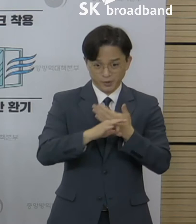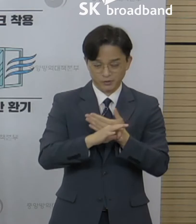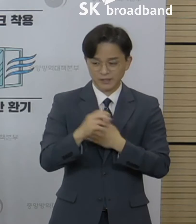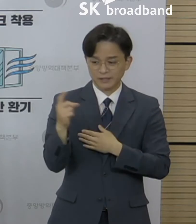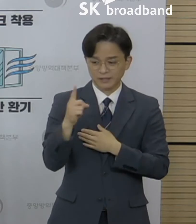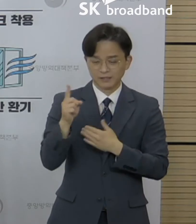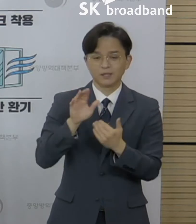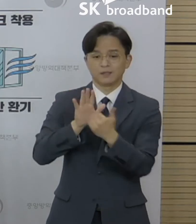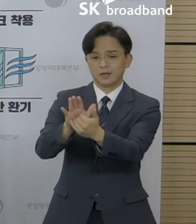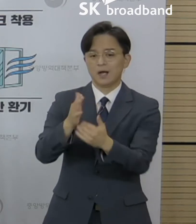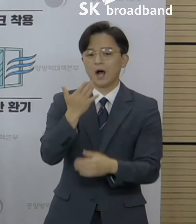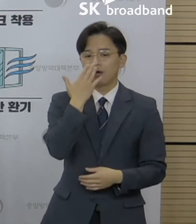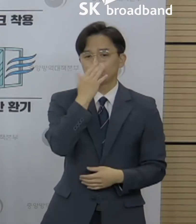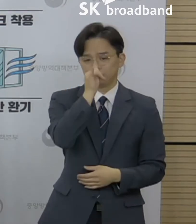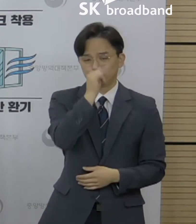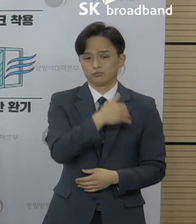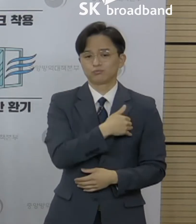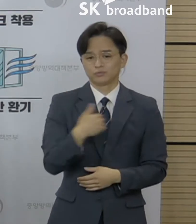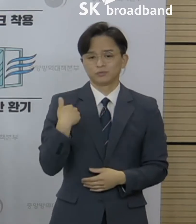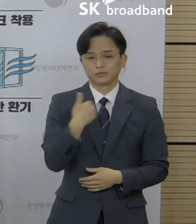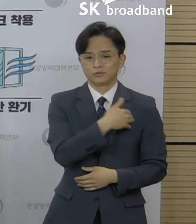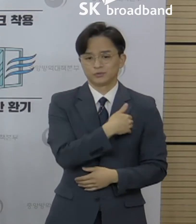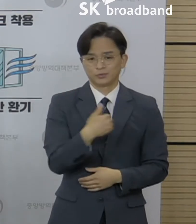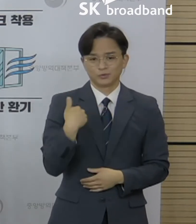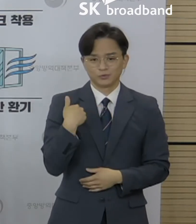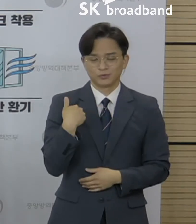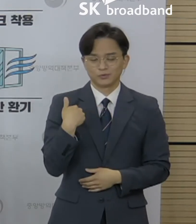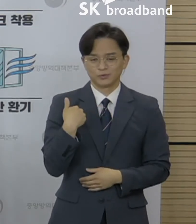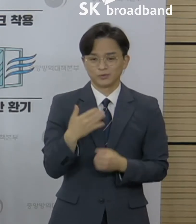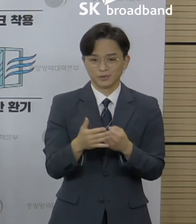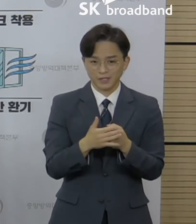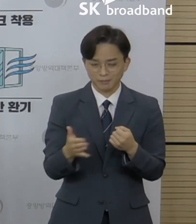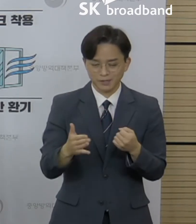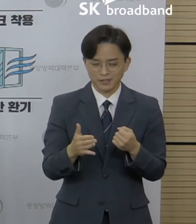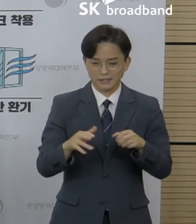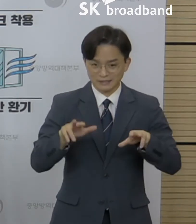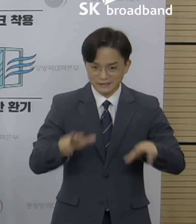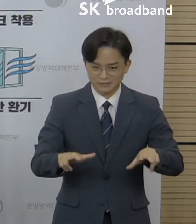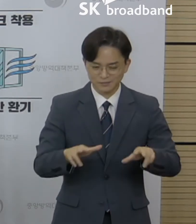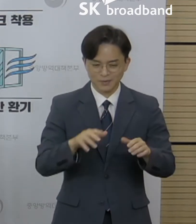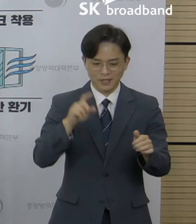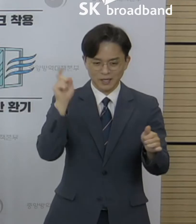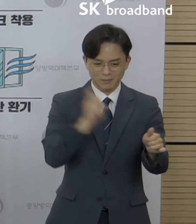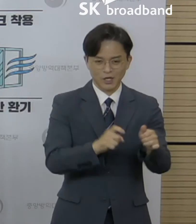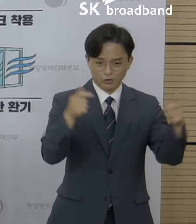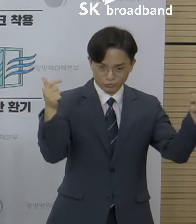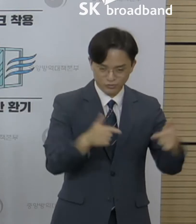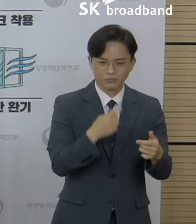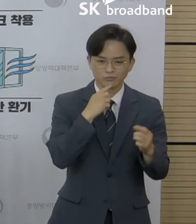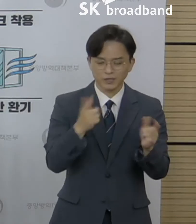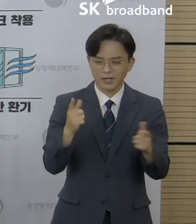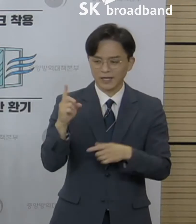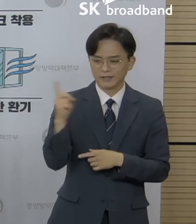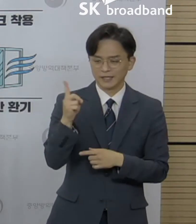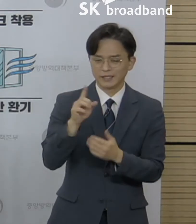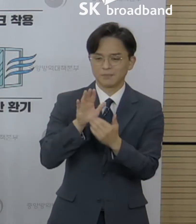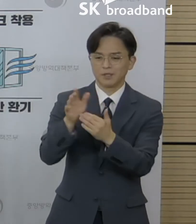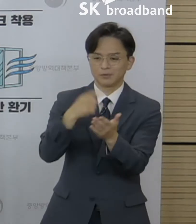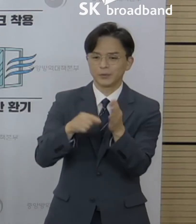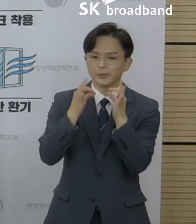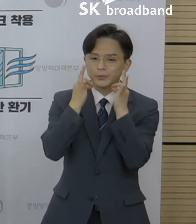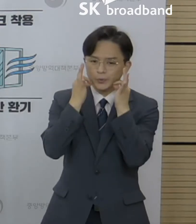방역을 통해서 최대한 확산을 억제하는 것이 매우 중요하고 관건이라는 얘기도 추가로 말씀드립니다.